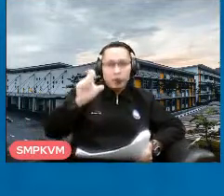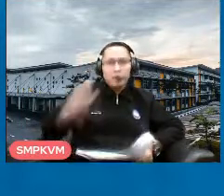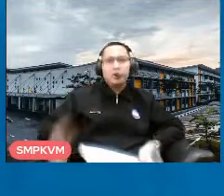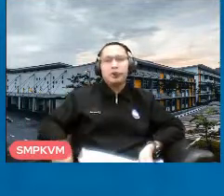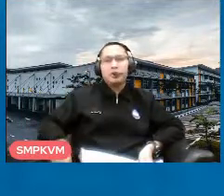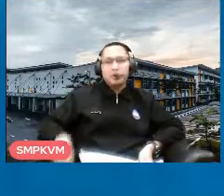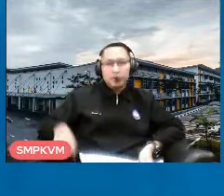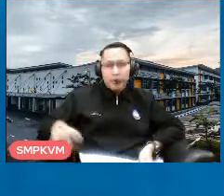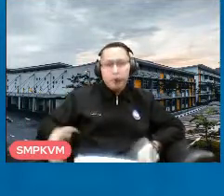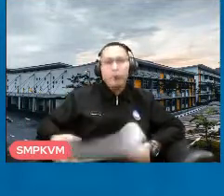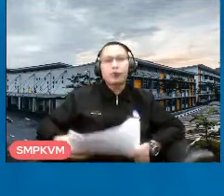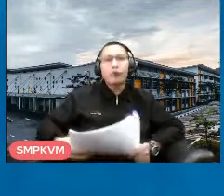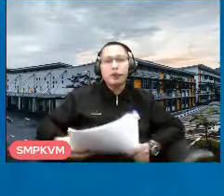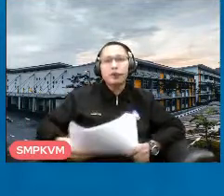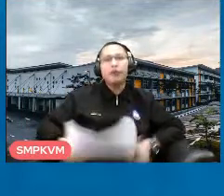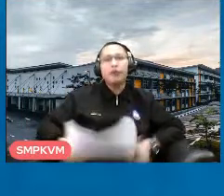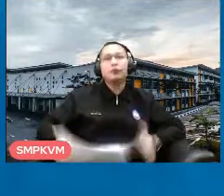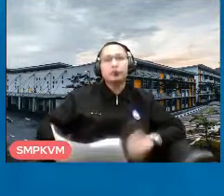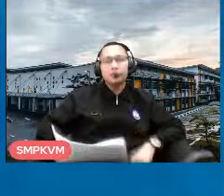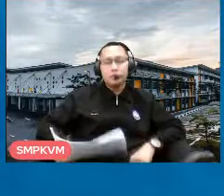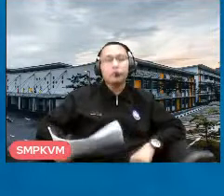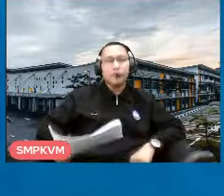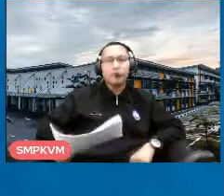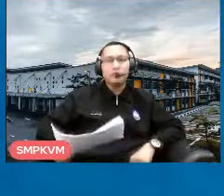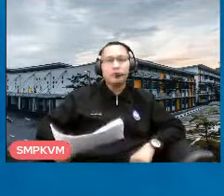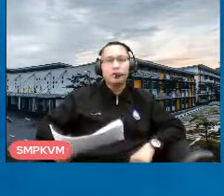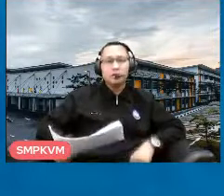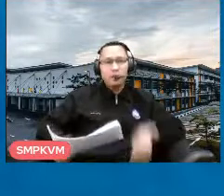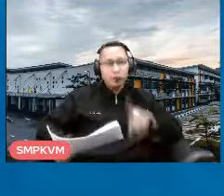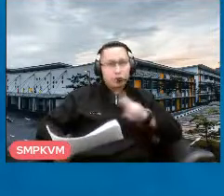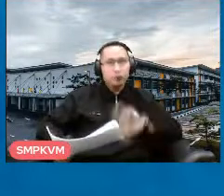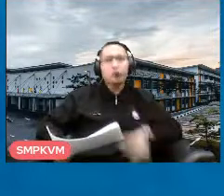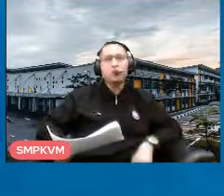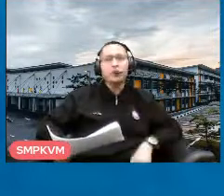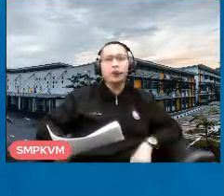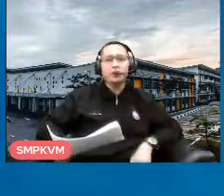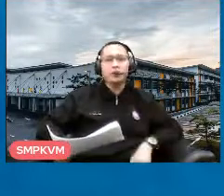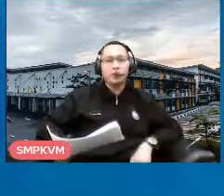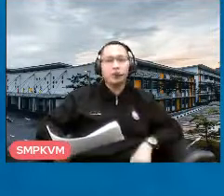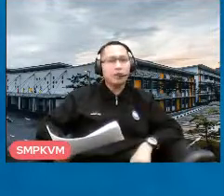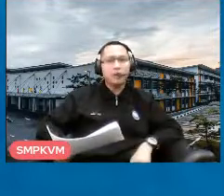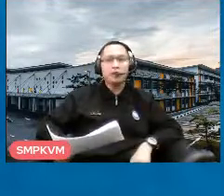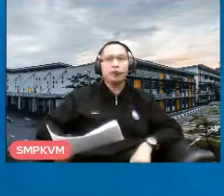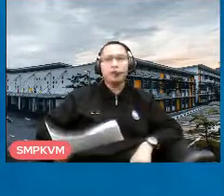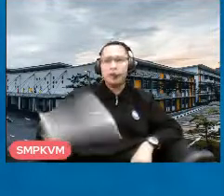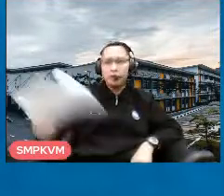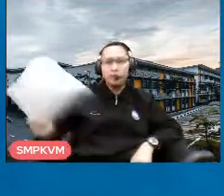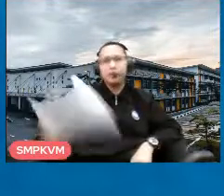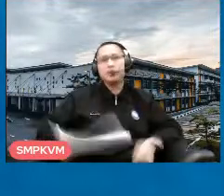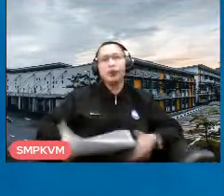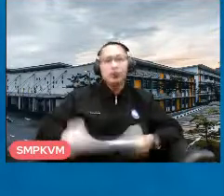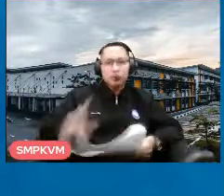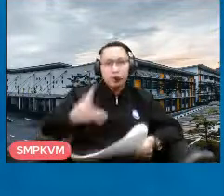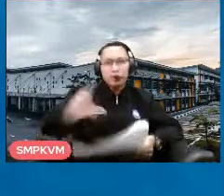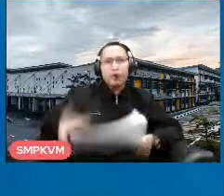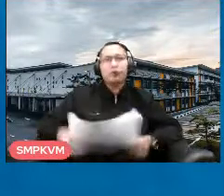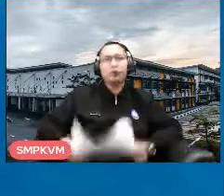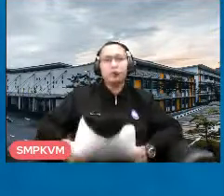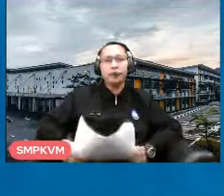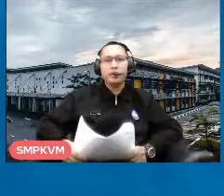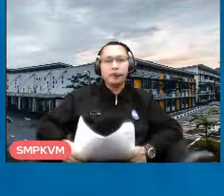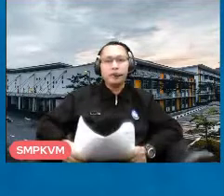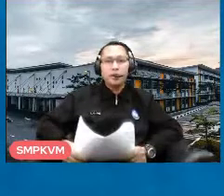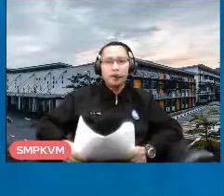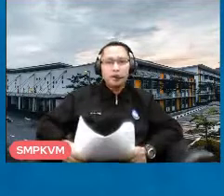merokok lapor kepada kwaden dan gurulah coba kurus magus pilih buka saja bukan subscribe saja semua